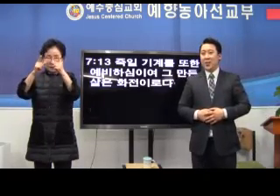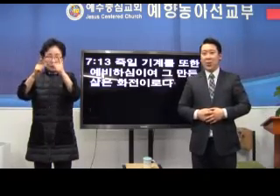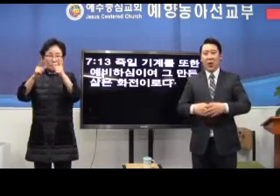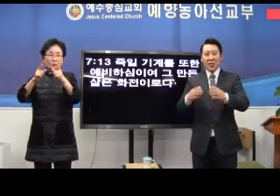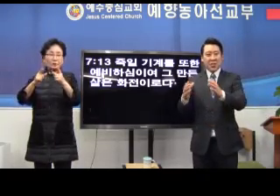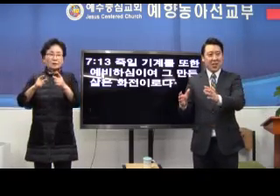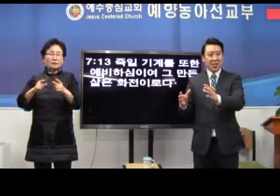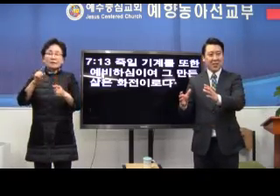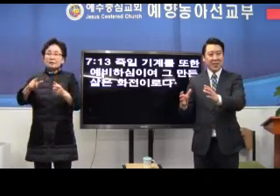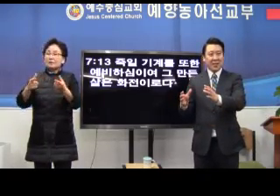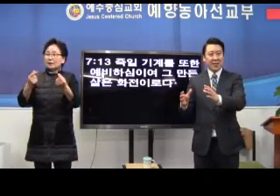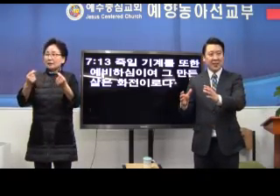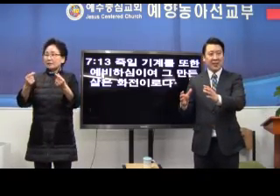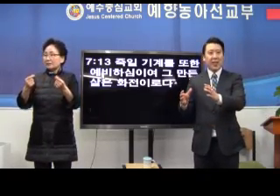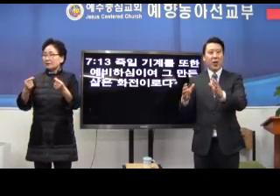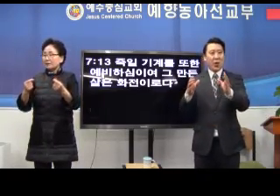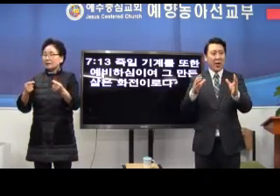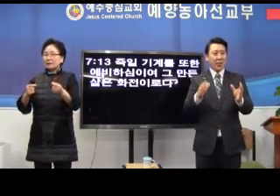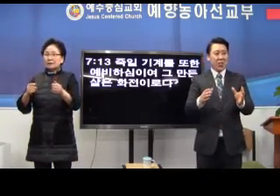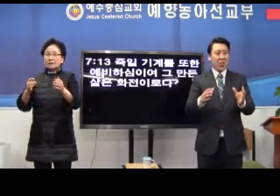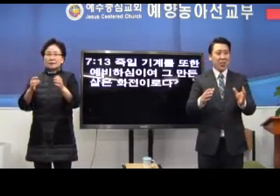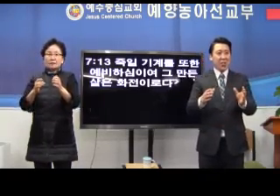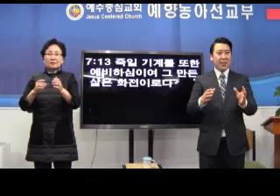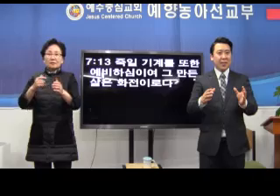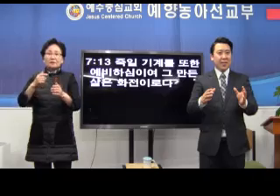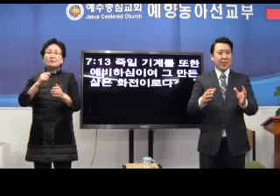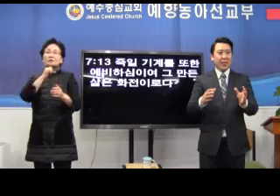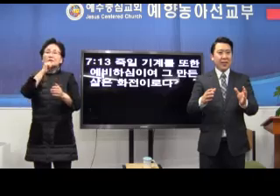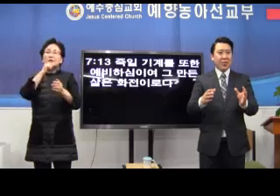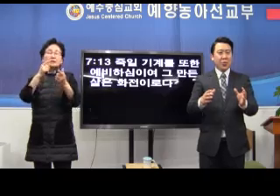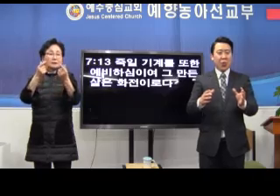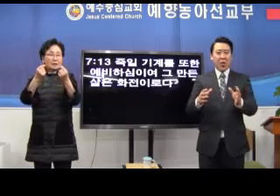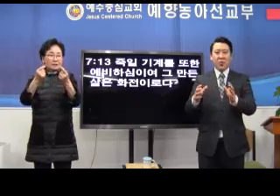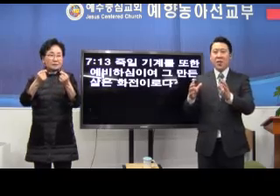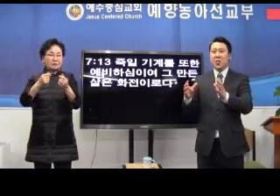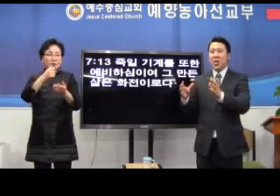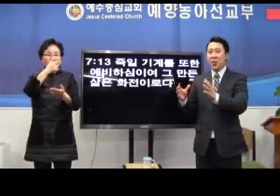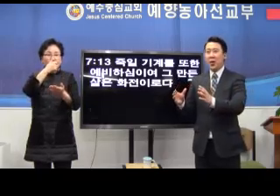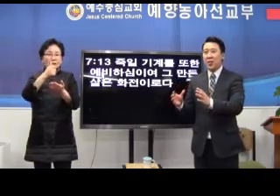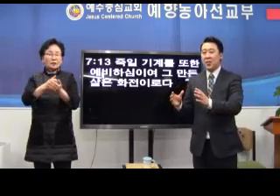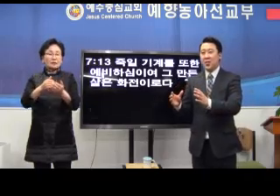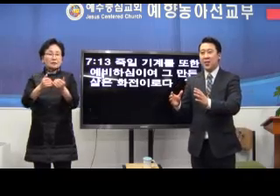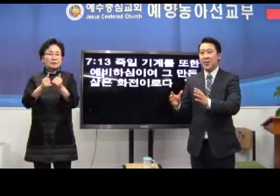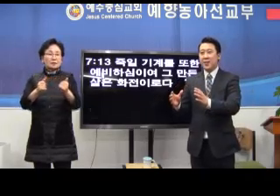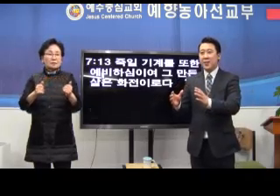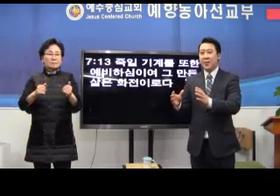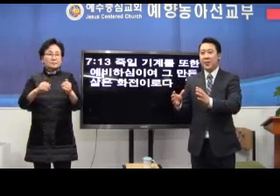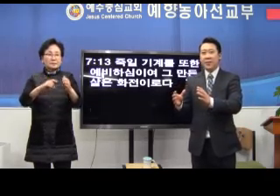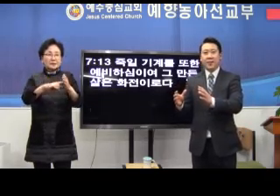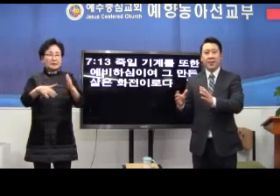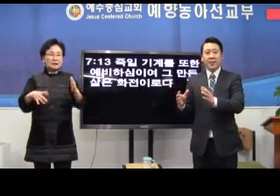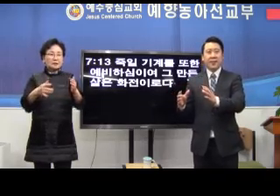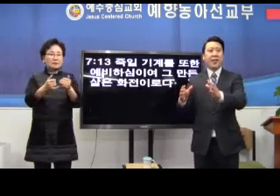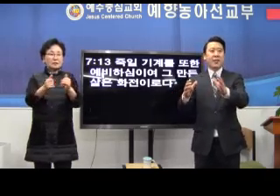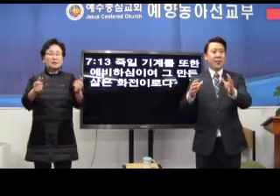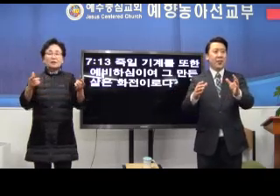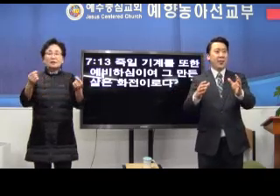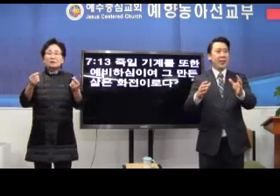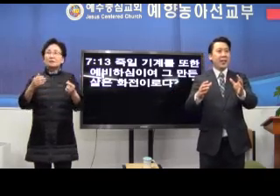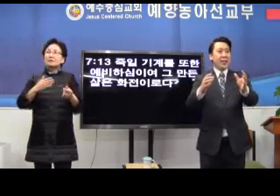이와 같이 나사로와 같이 죄인된 세리와 같이 나는